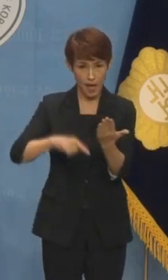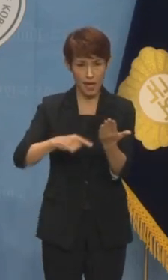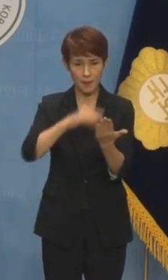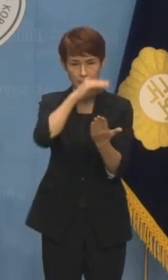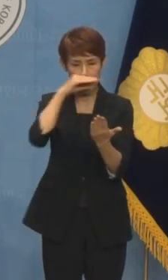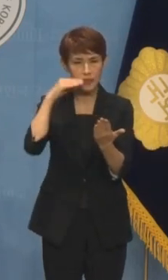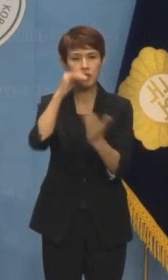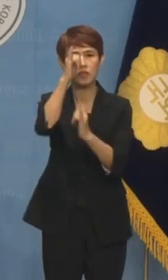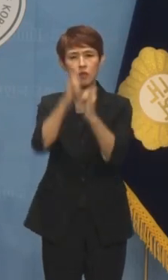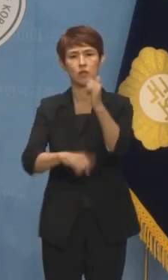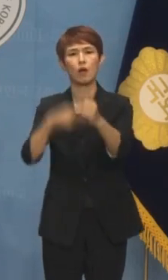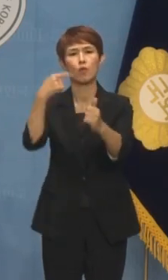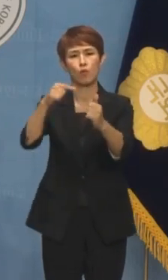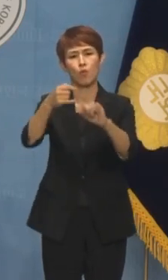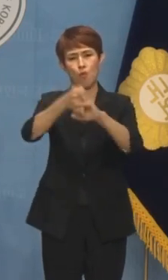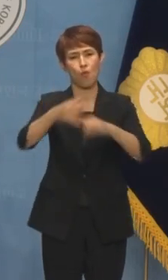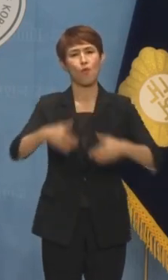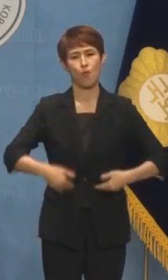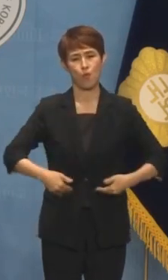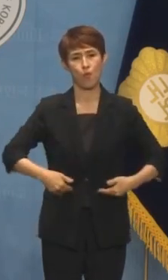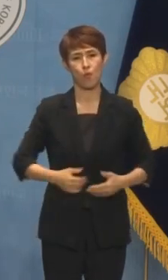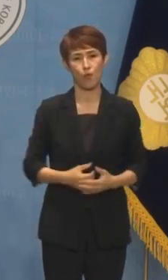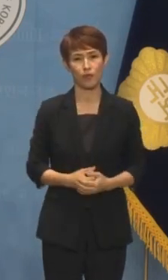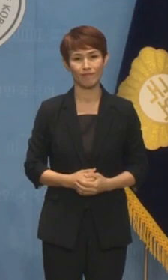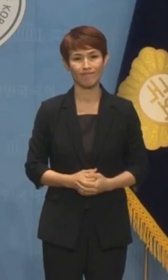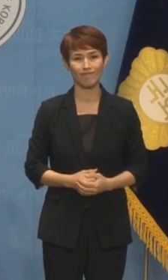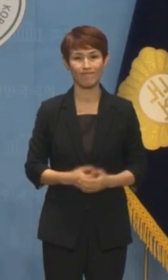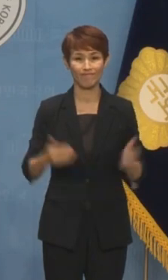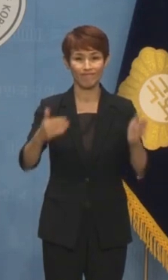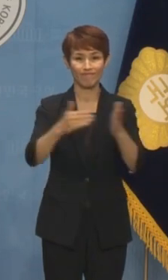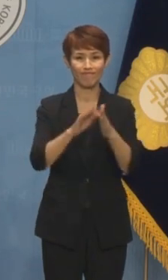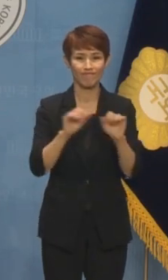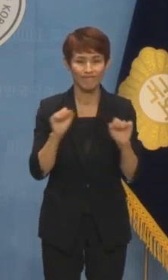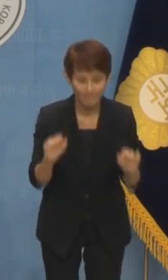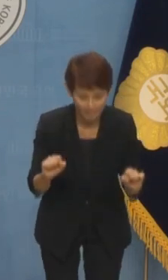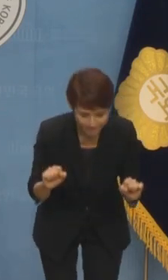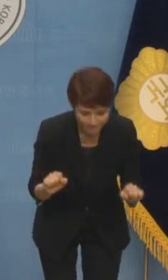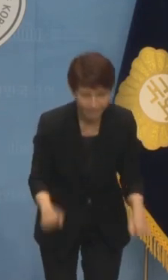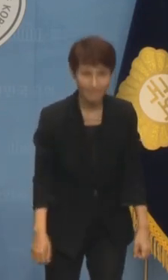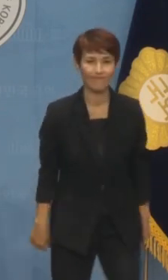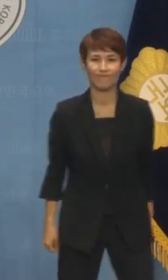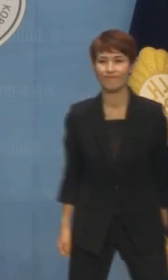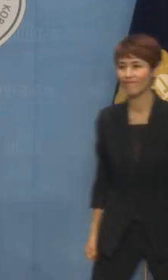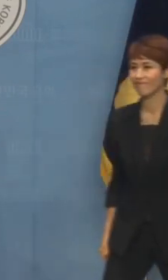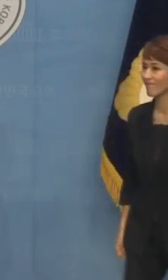역사 교육이 이루어져야 합니다. 네, 이상 마치겠습니다. 감사합니다.